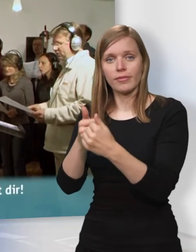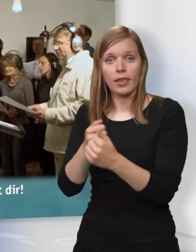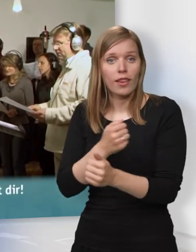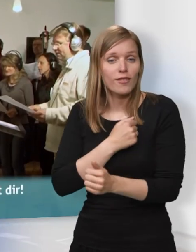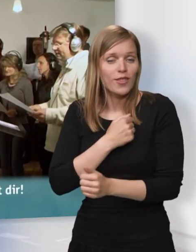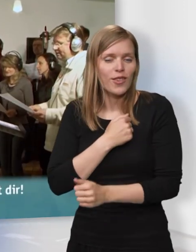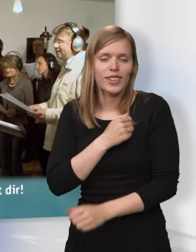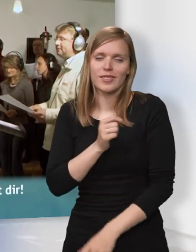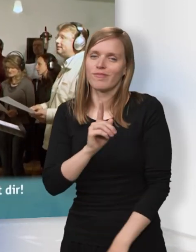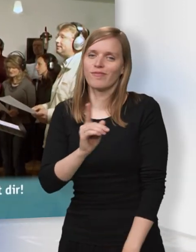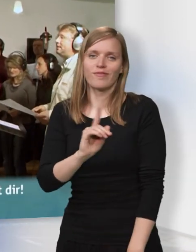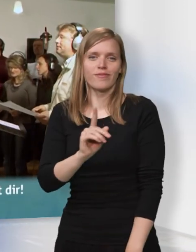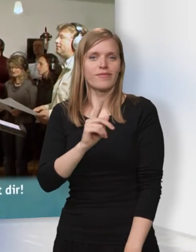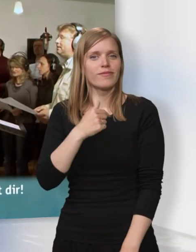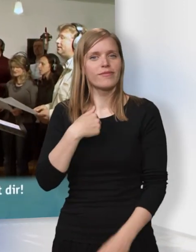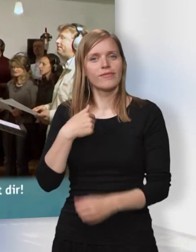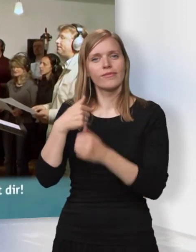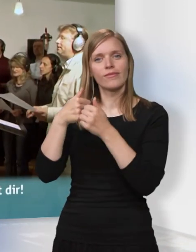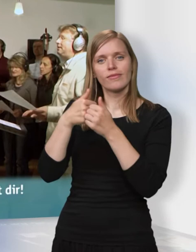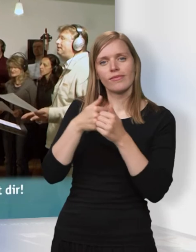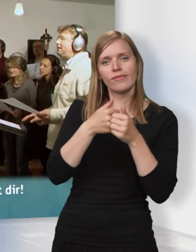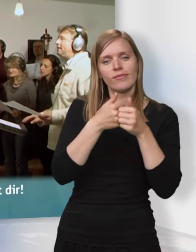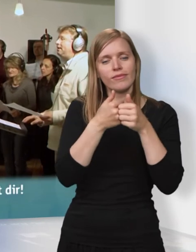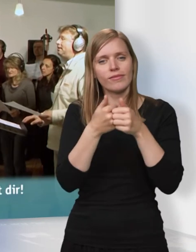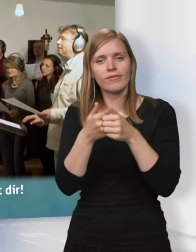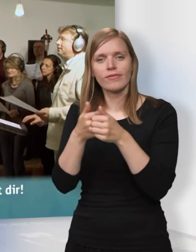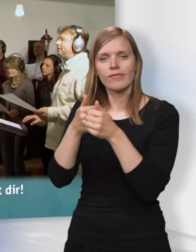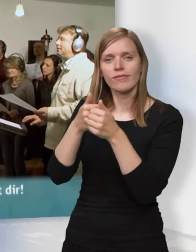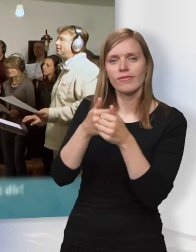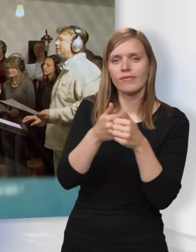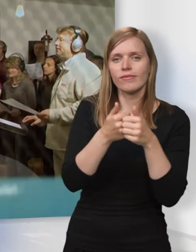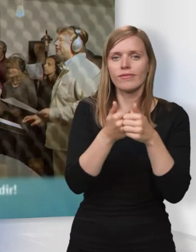dir. Fürchte dich nicht, ich bin mit dir.